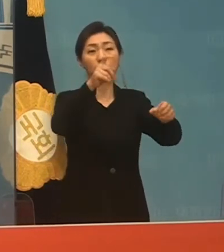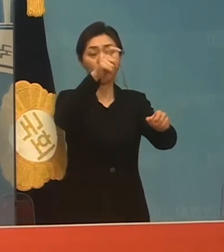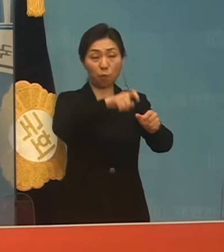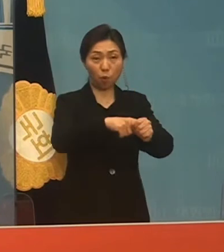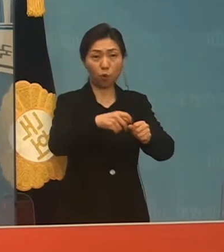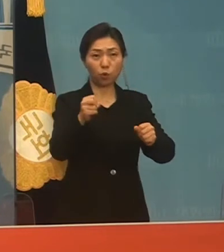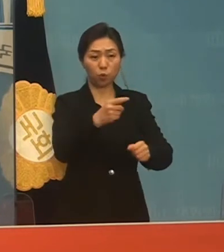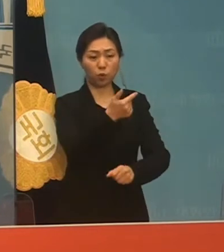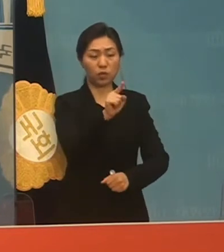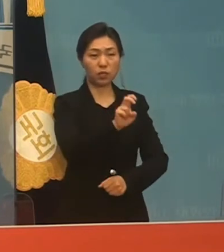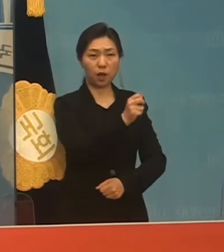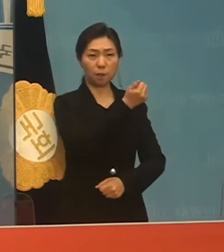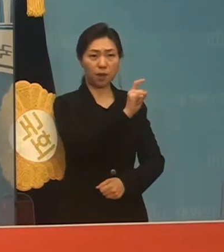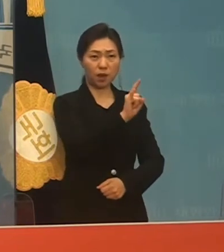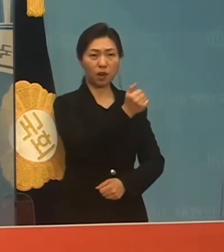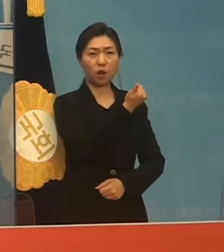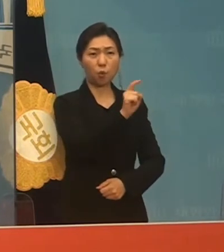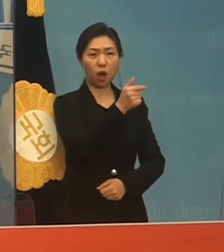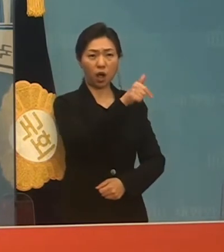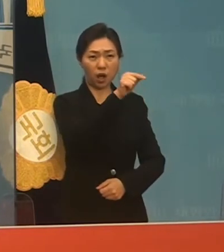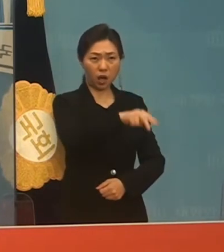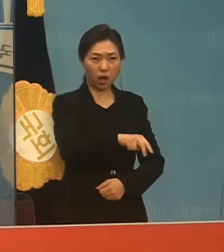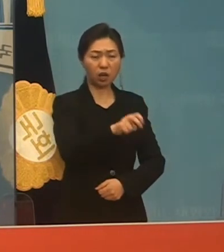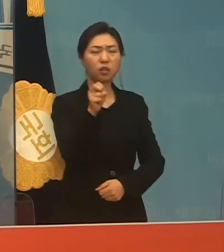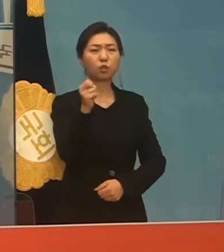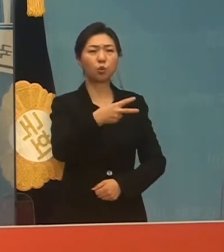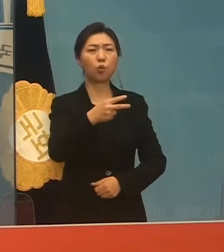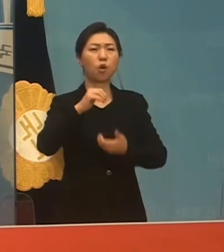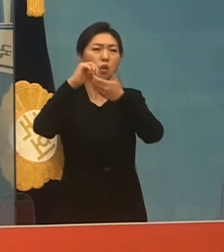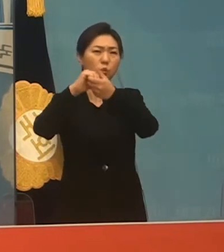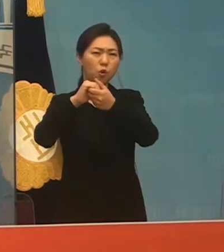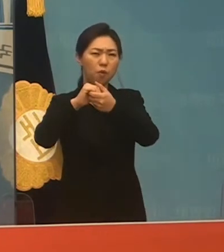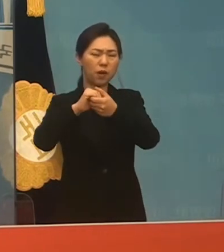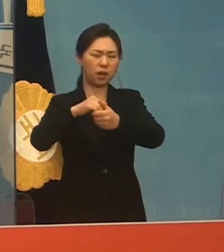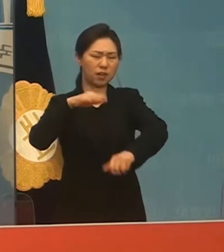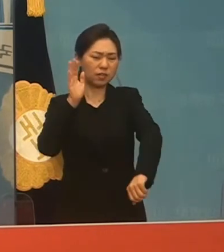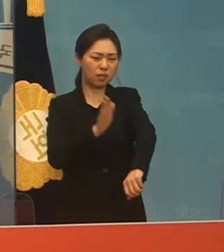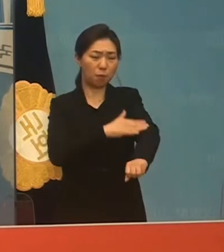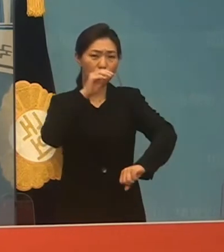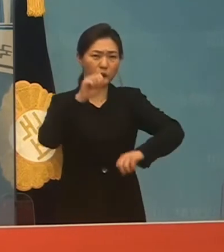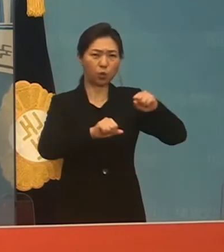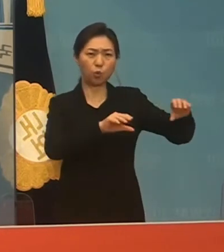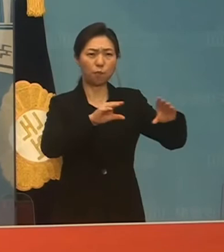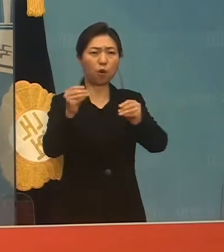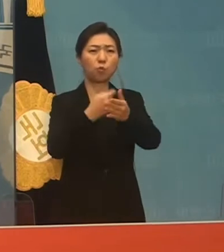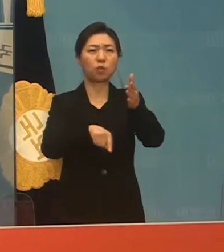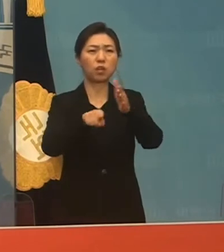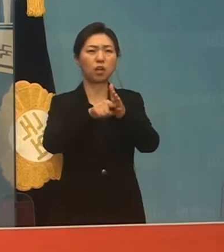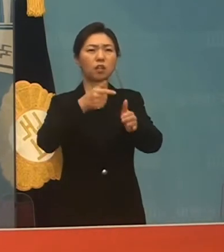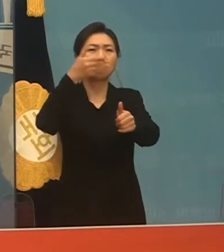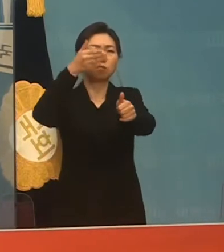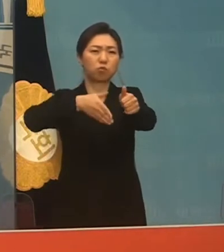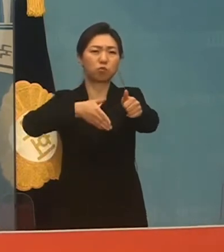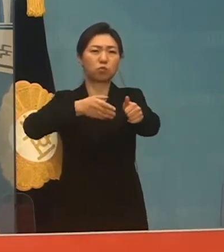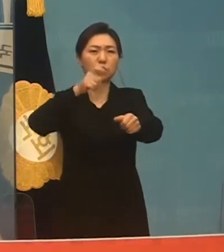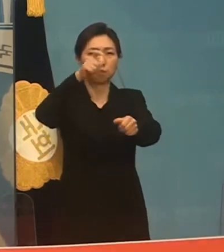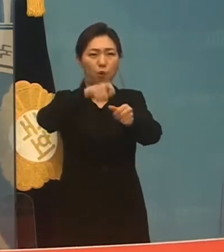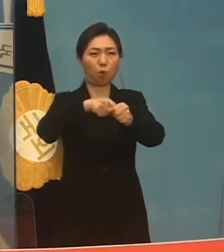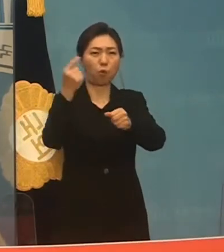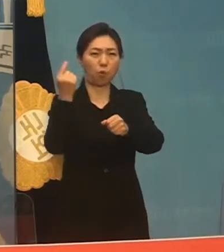산행기업, 남해학과 농협의 만행을 멈춰달라고 하는 호소를 드리고자 왔습니다. 감사합니다.